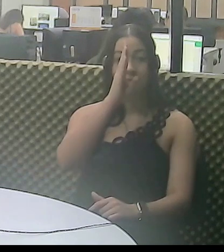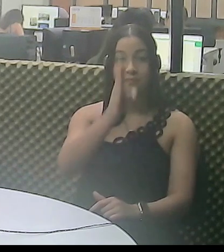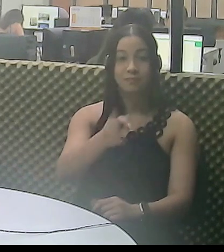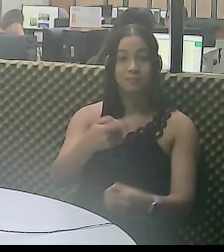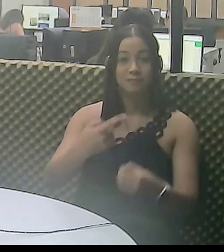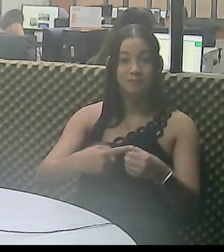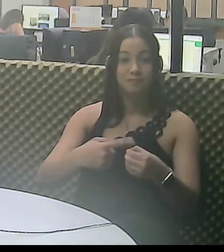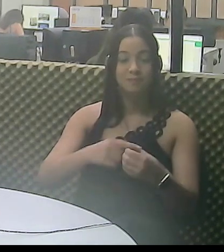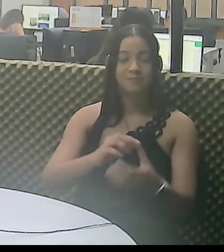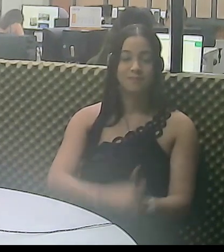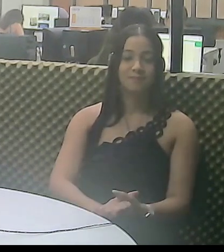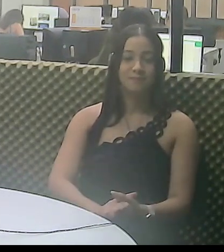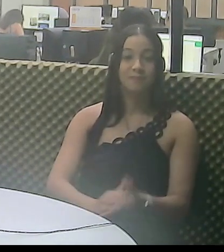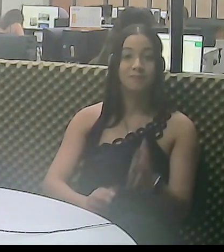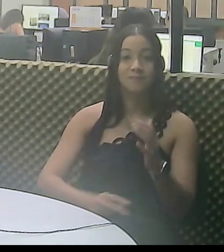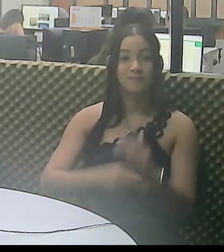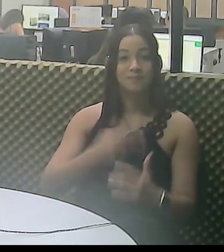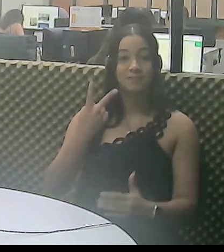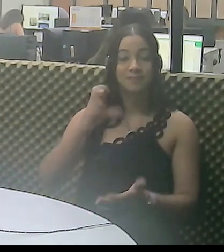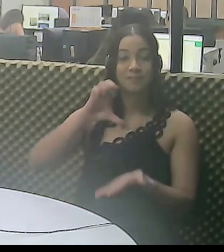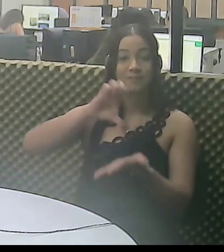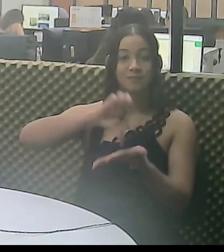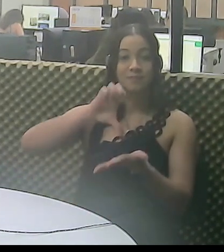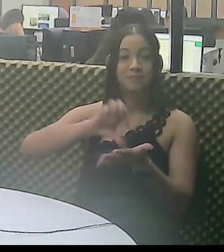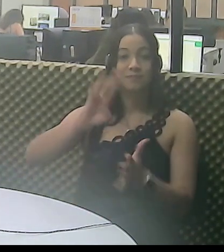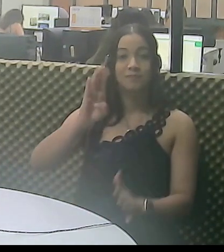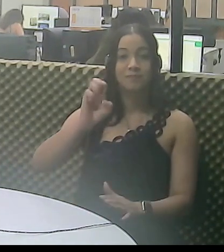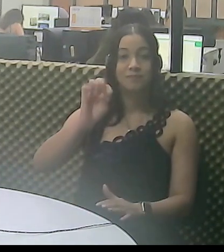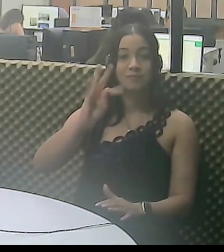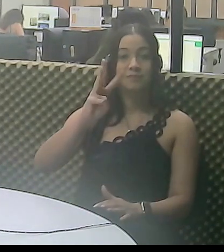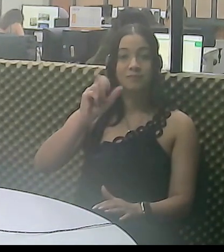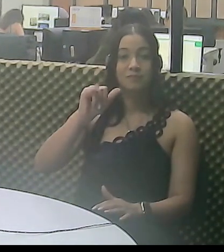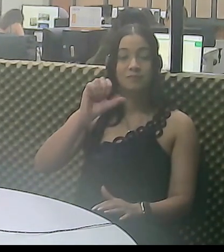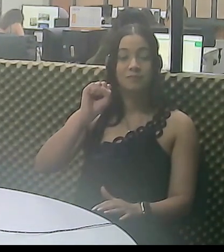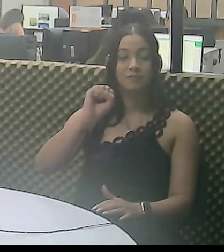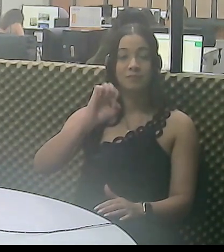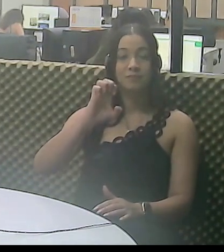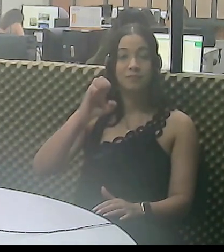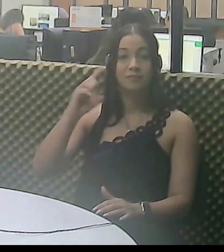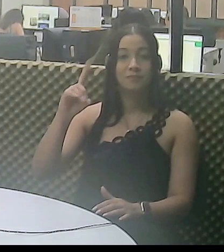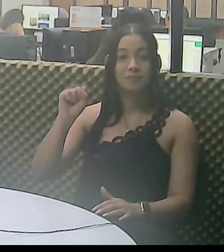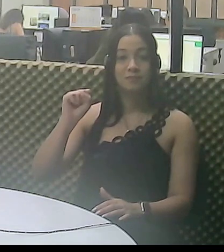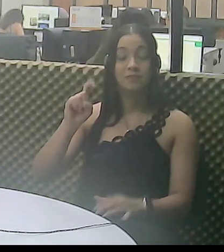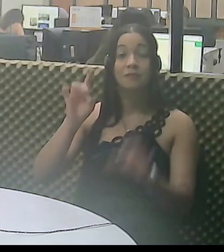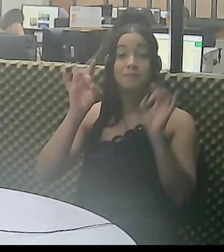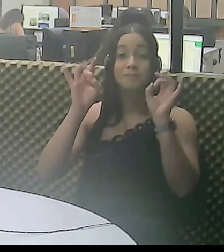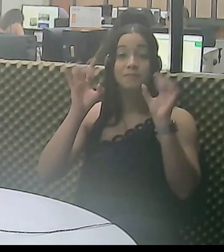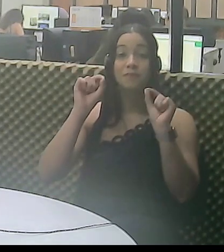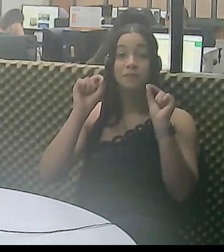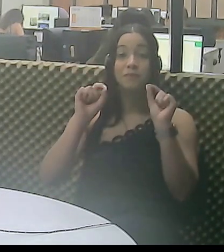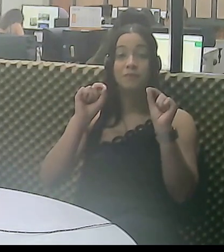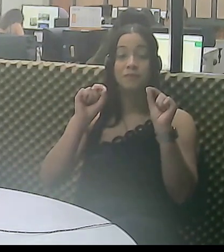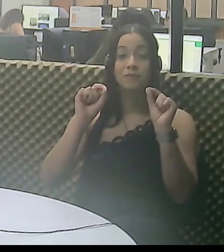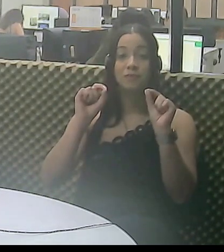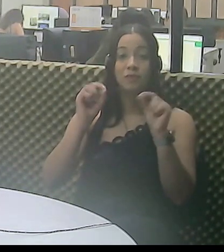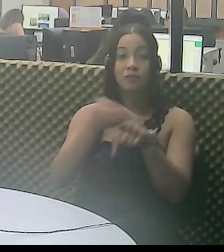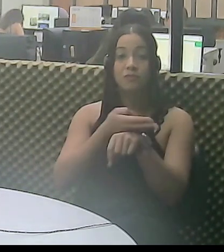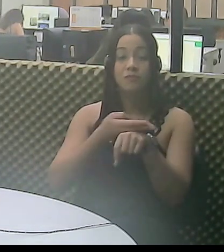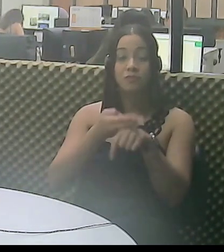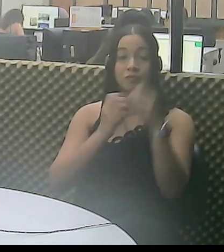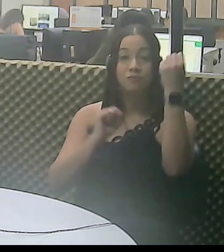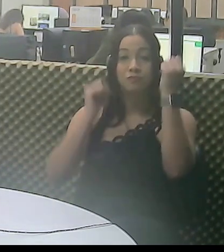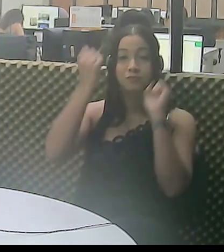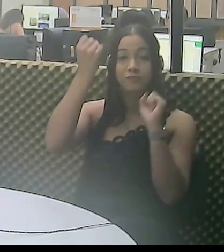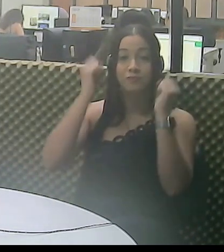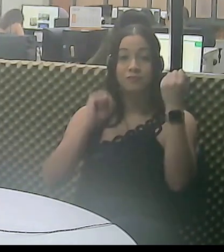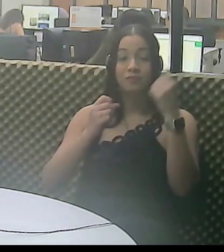cidade. Essa será a segunda unidade da Best Way Seeds, empresa que é especializada em tooling de beneficiamento